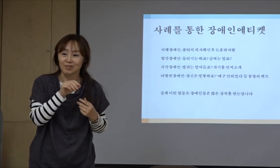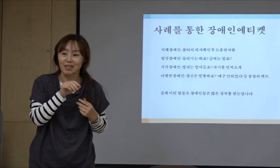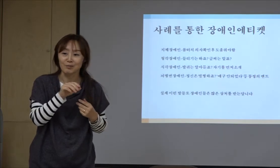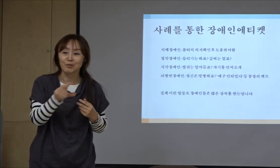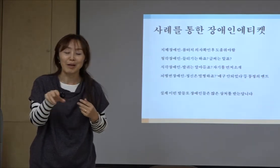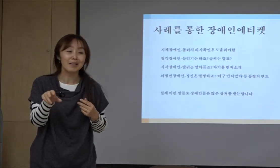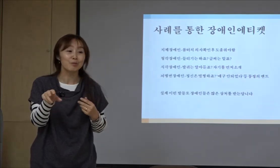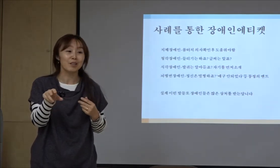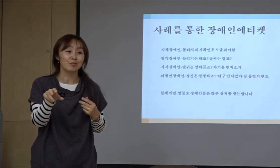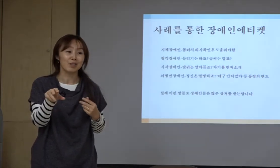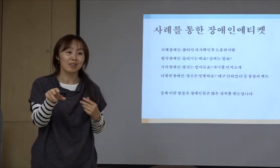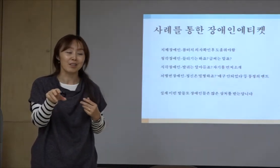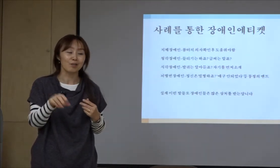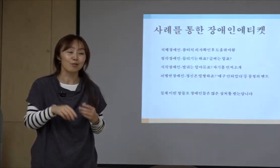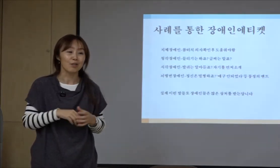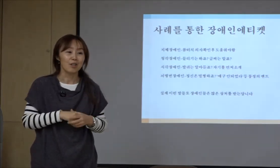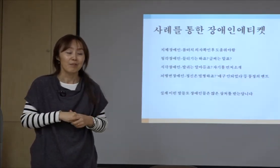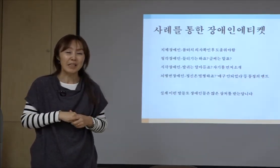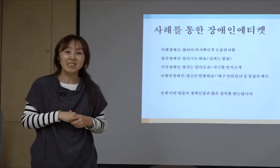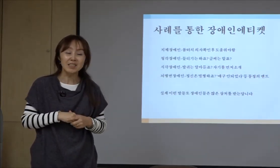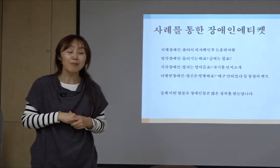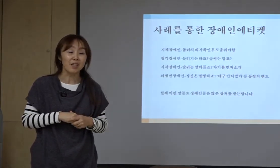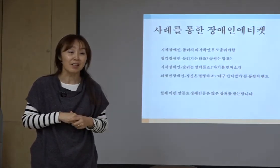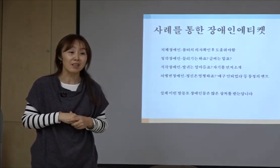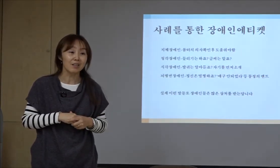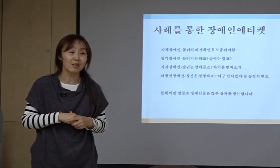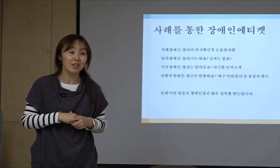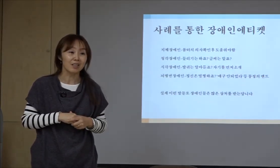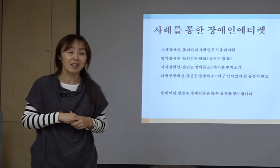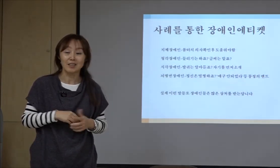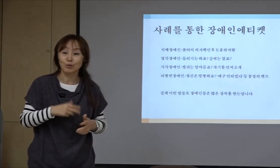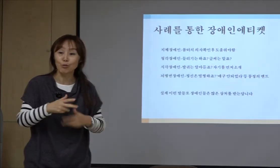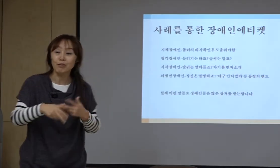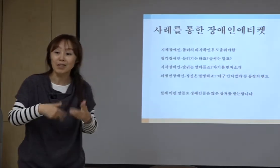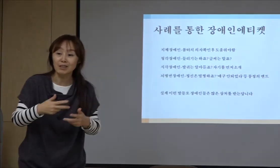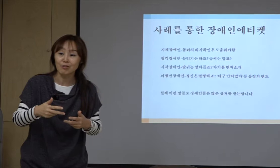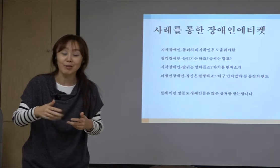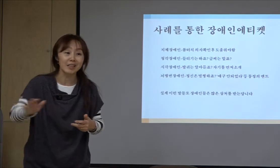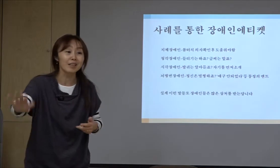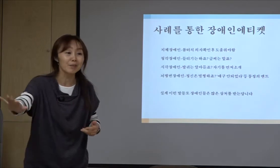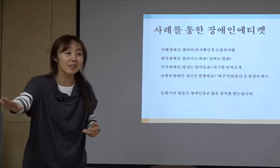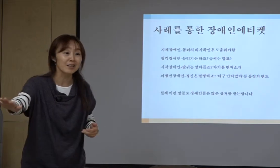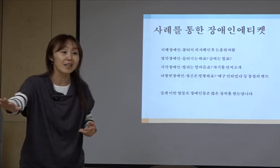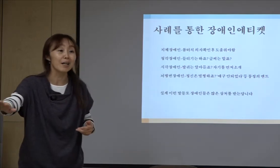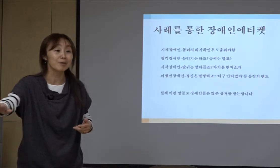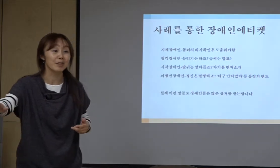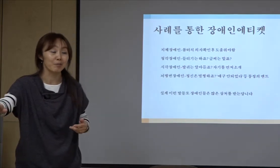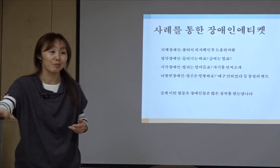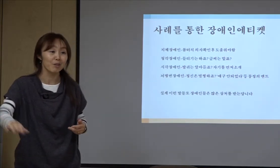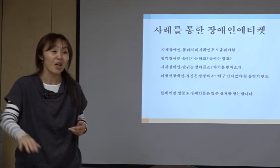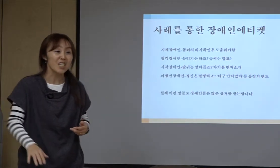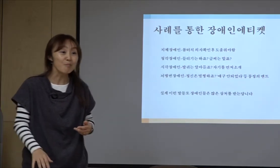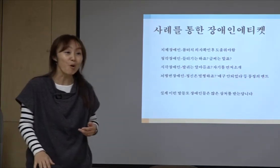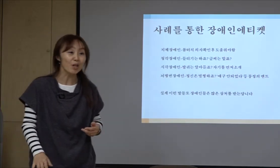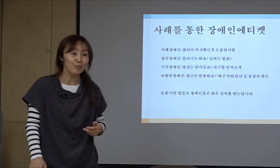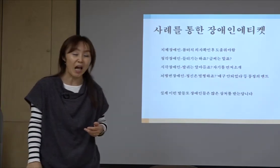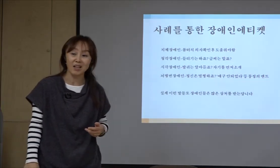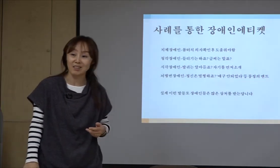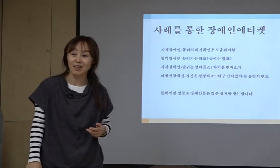거예요. 이분은 말을 못하는구나 생각하고 크게 막 얘기를 한다거나, 내가 이제 통역을 하려고 하면 잠깐만 계세요, 제가 하면 돼요, 뭐 이러면서 입모양으로 막 크게 하거나